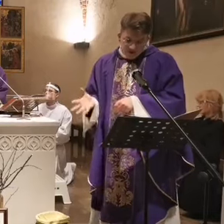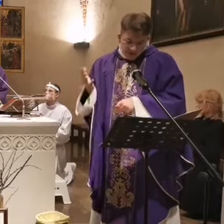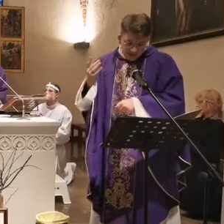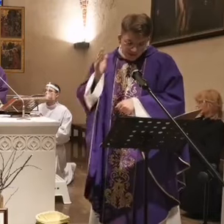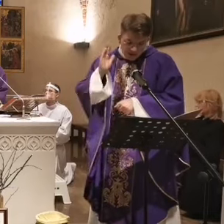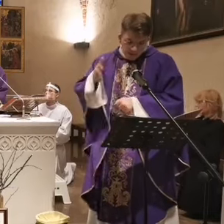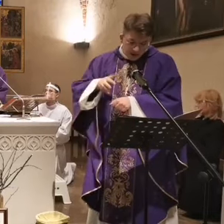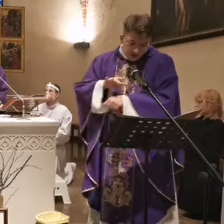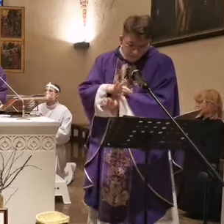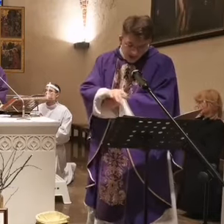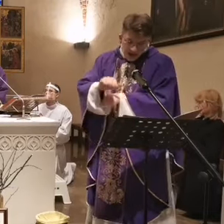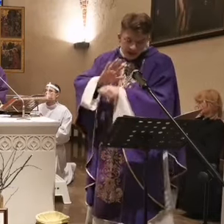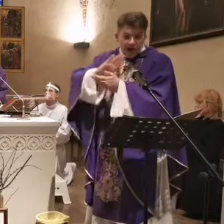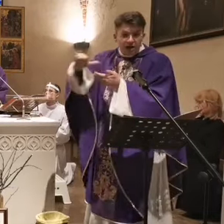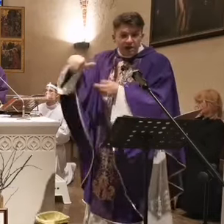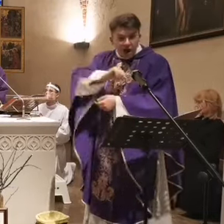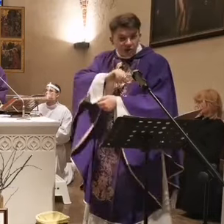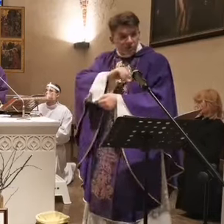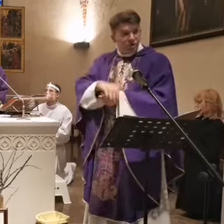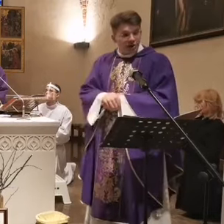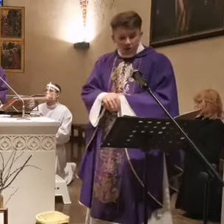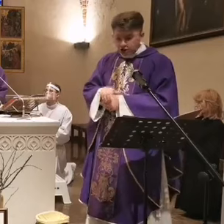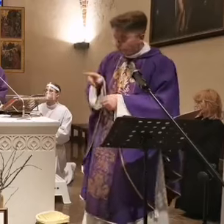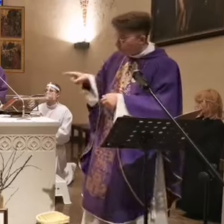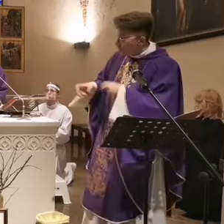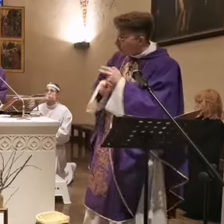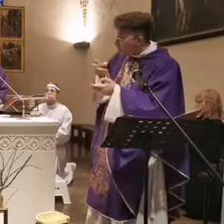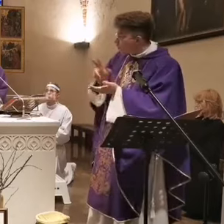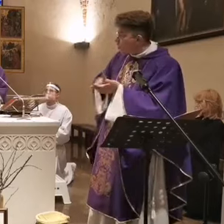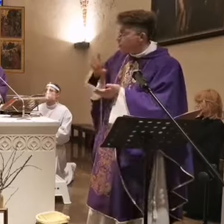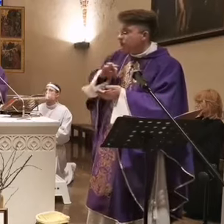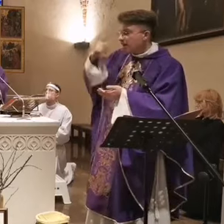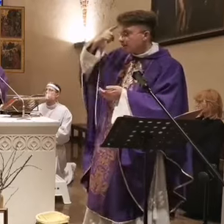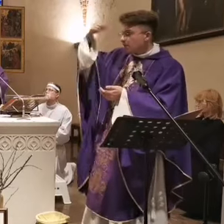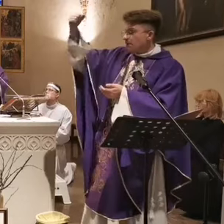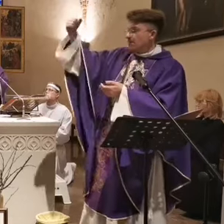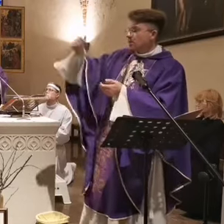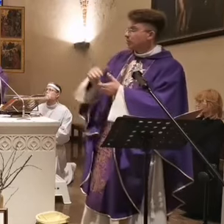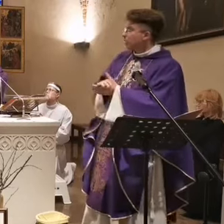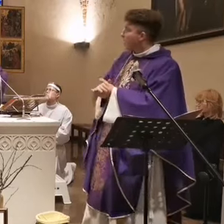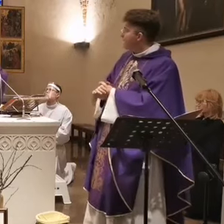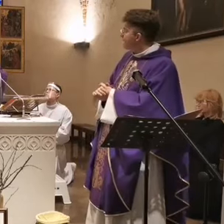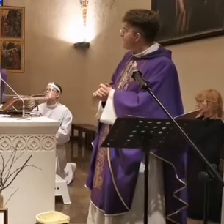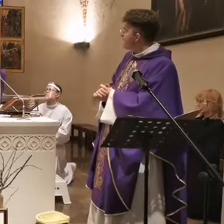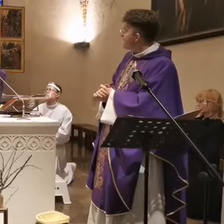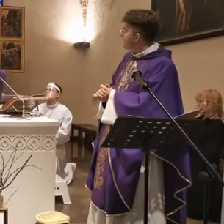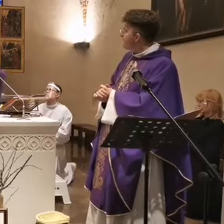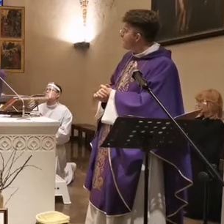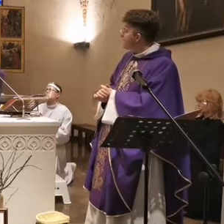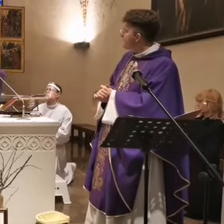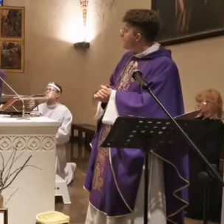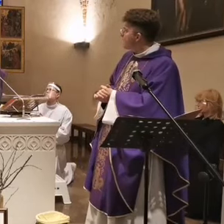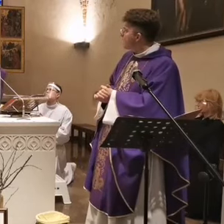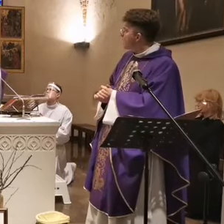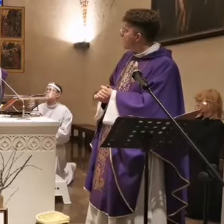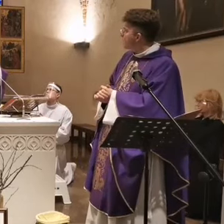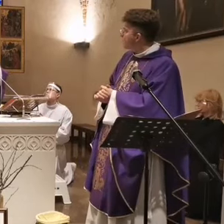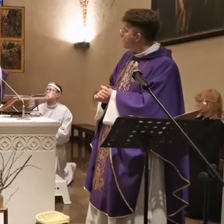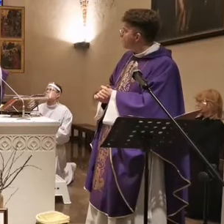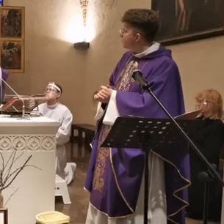za nas i za wielu będzie wylana na odpuszczenie grzechów. To czyńcie na moją pamiątkę.